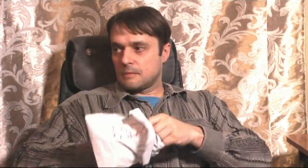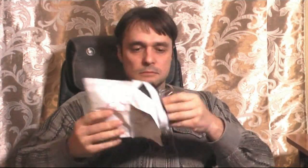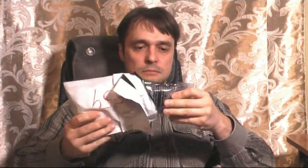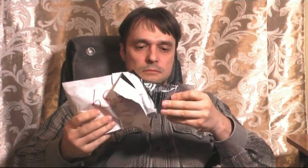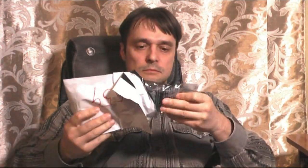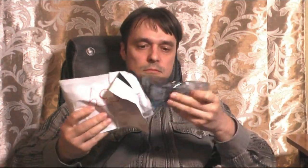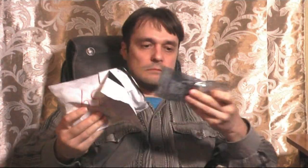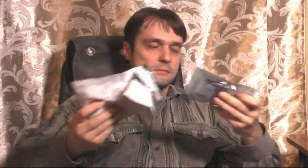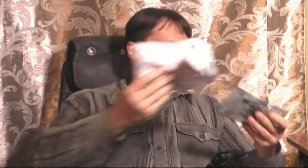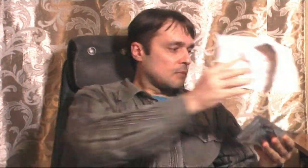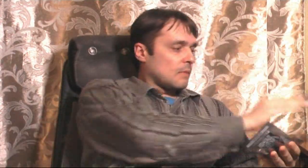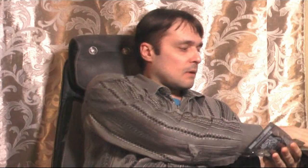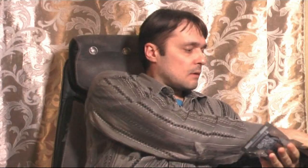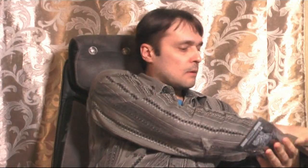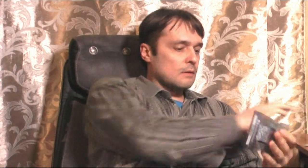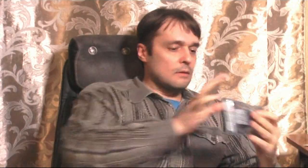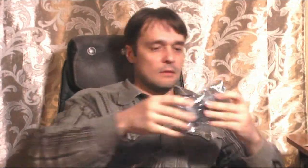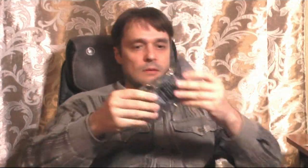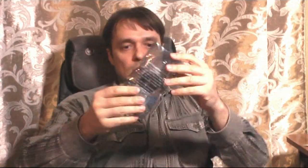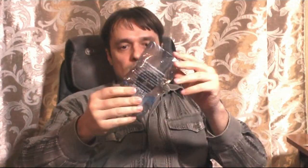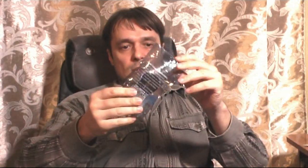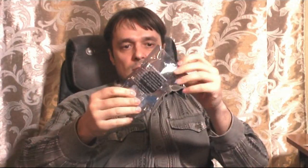наверняка. Очень приятно смотреть. Очень профессионально сделано.